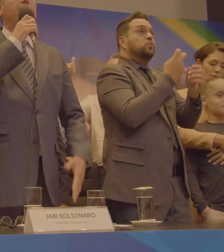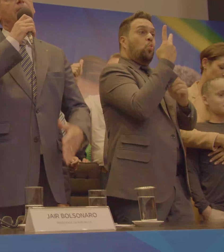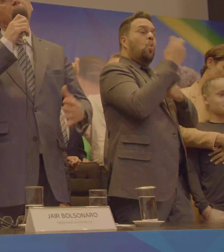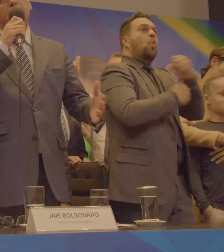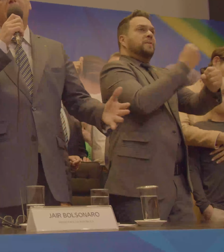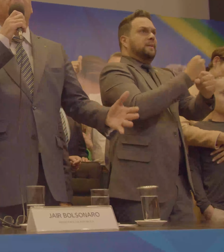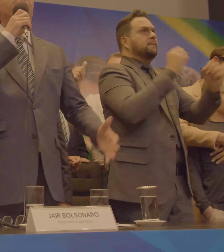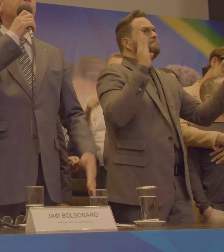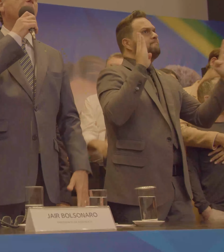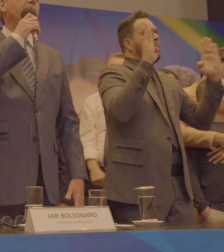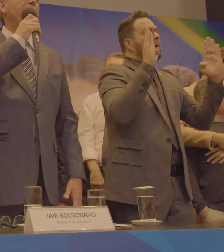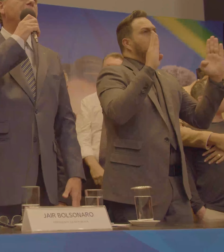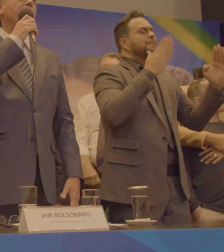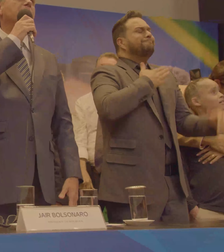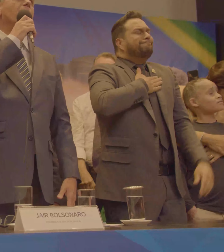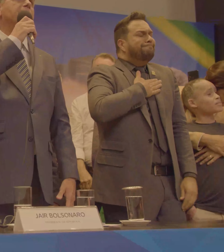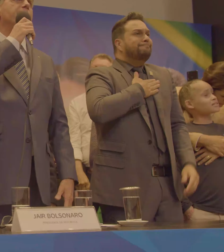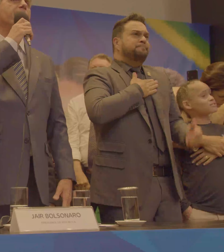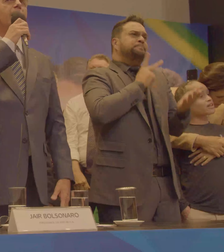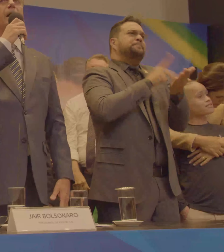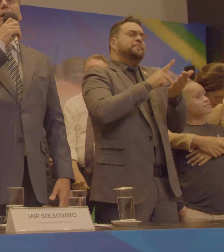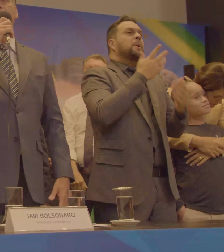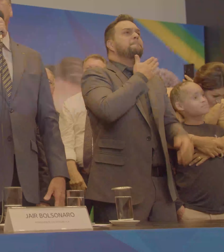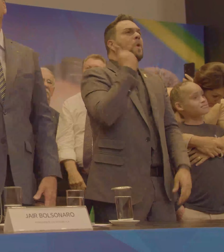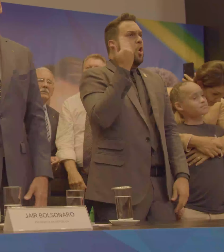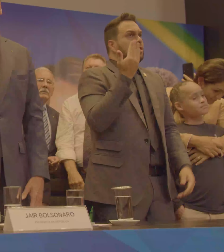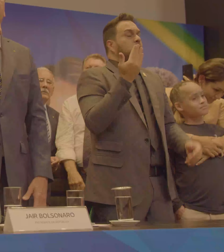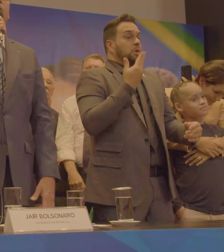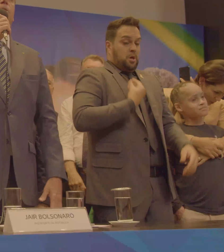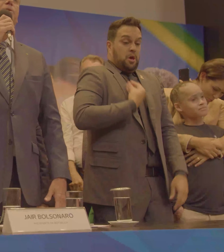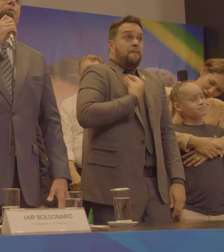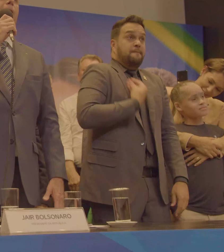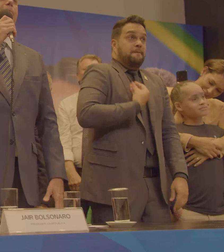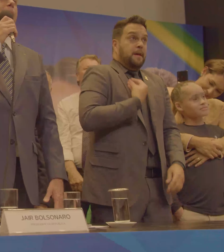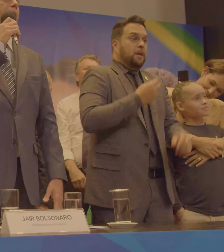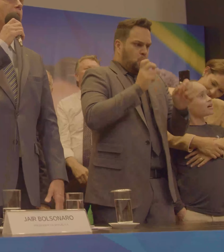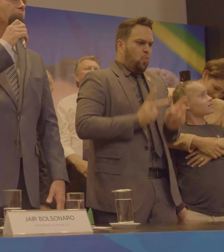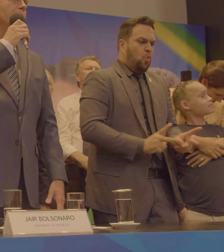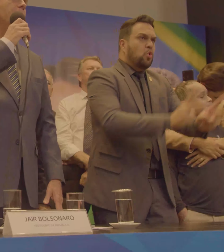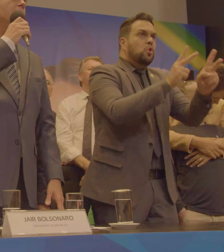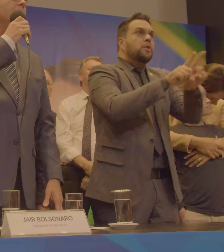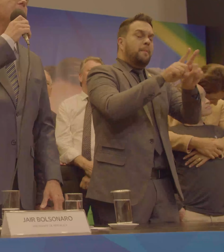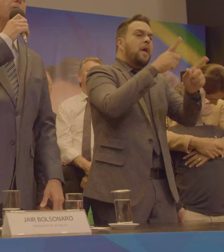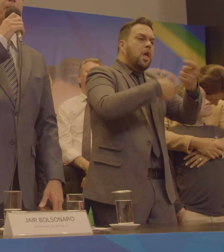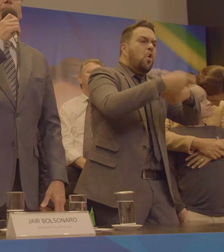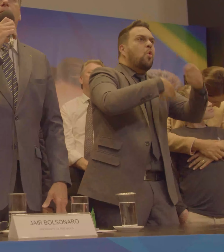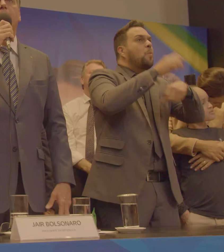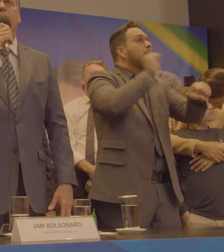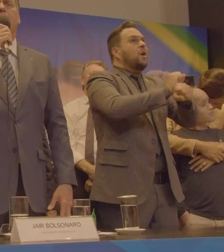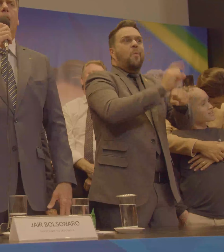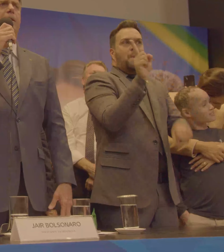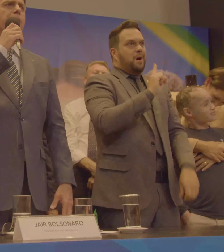anos. Lamentamos, obviamente, as mortes. A nossa vida continua. A economia não